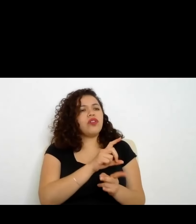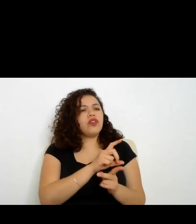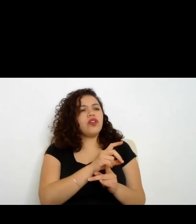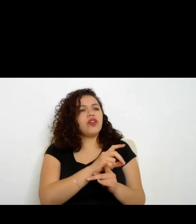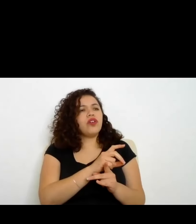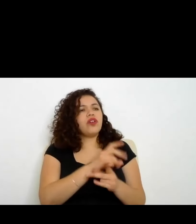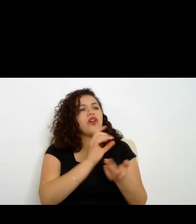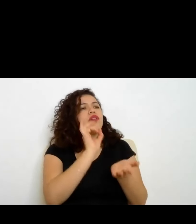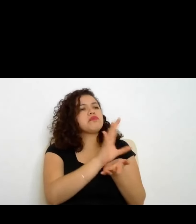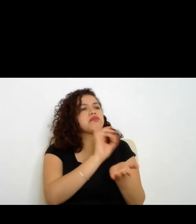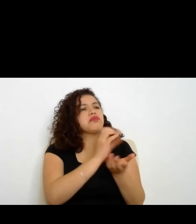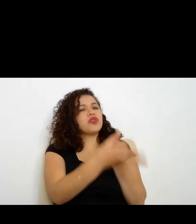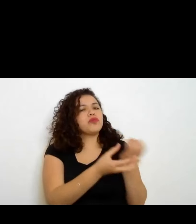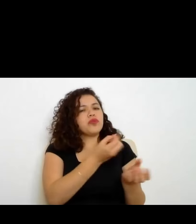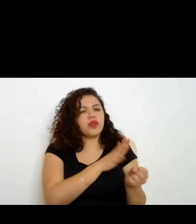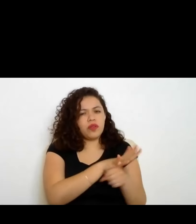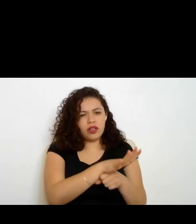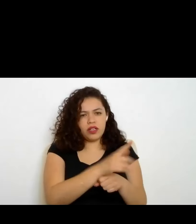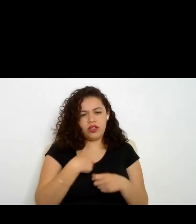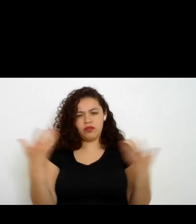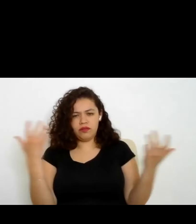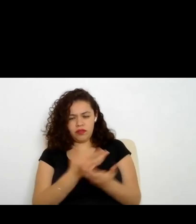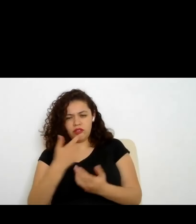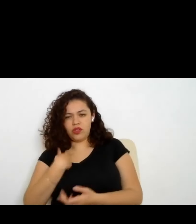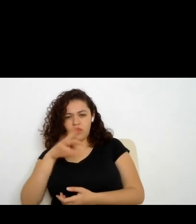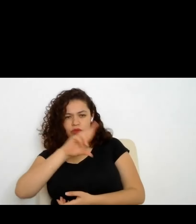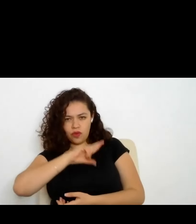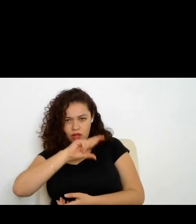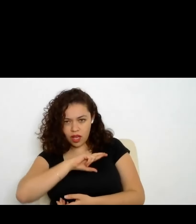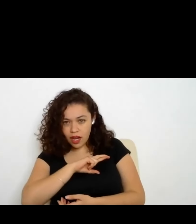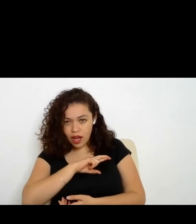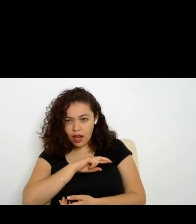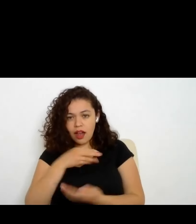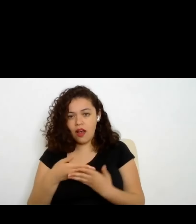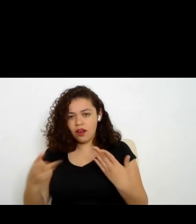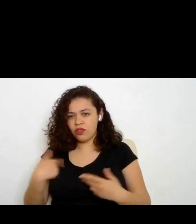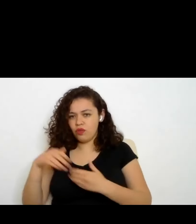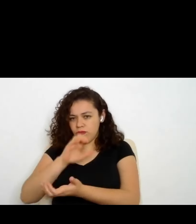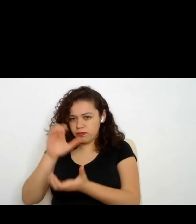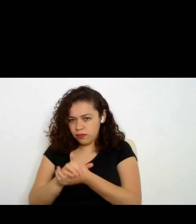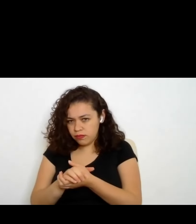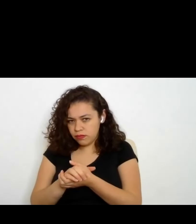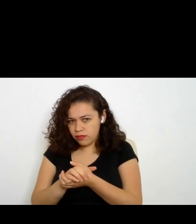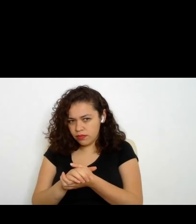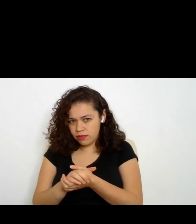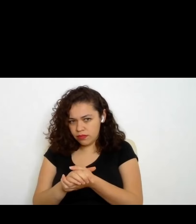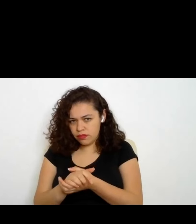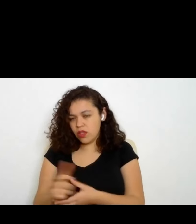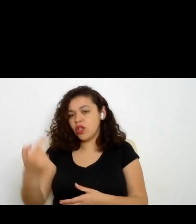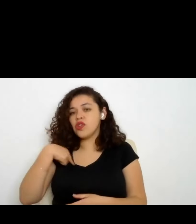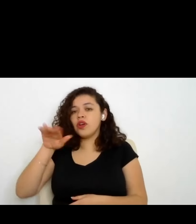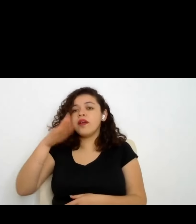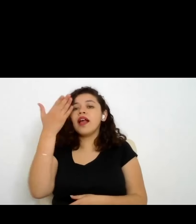responsable, y me doy cuenta que le había dicho que era soltera, pero ahora ya soy casada. Entonces, hago una